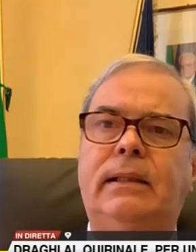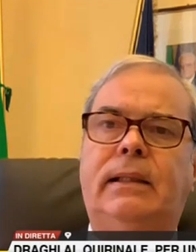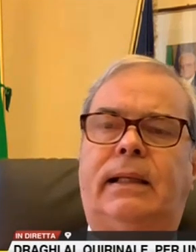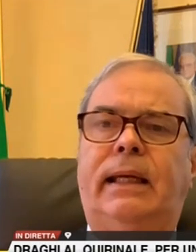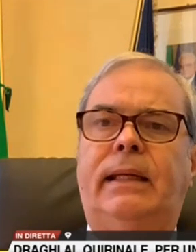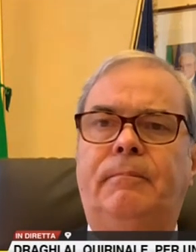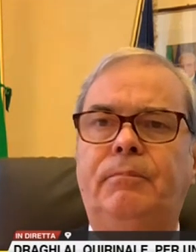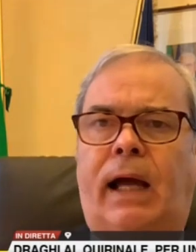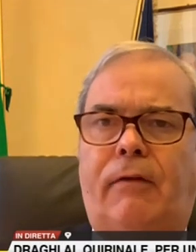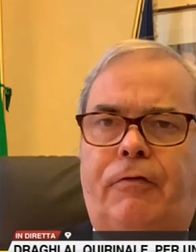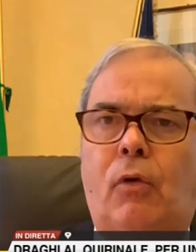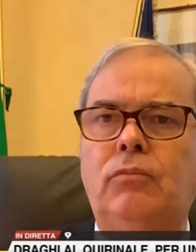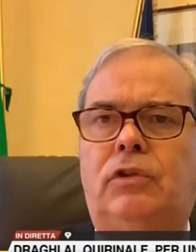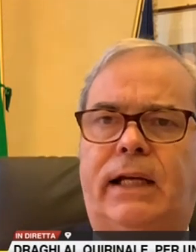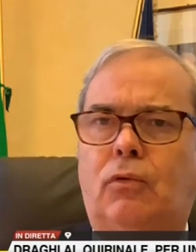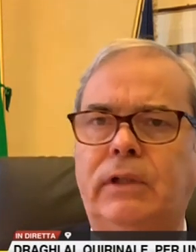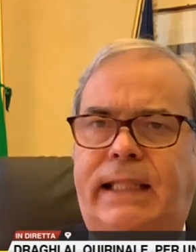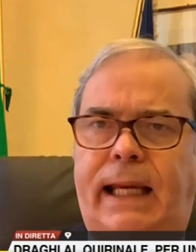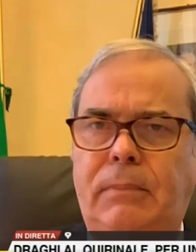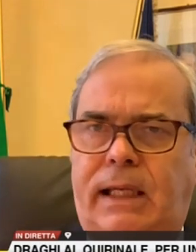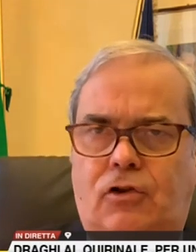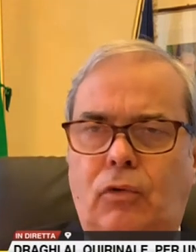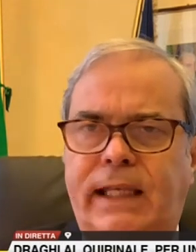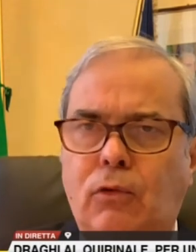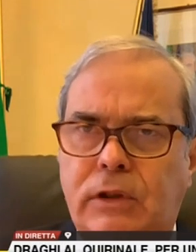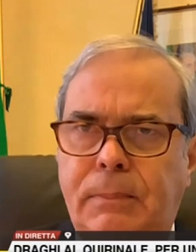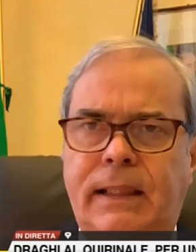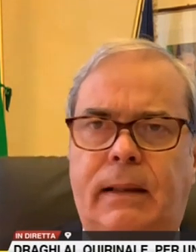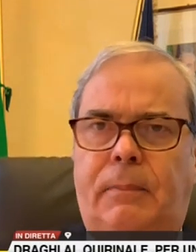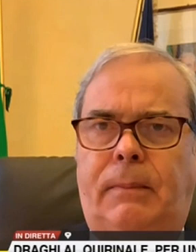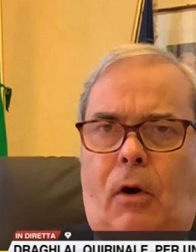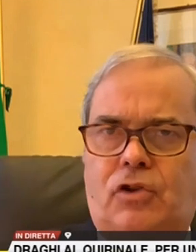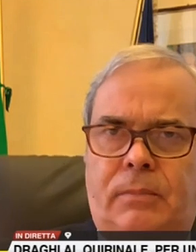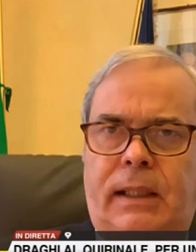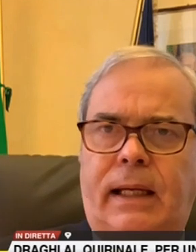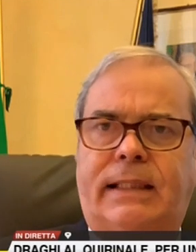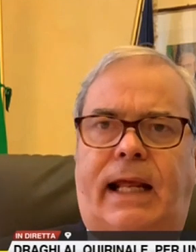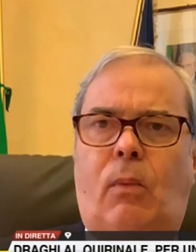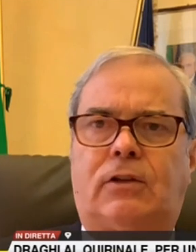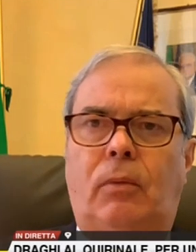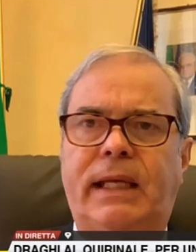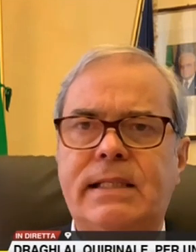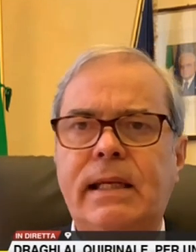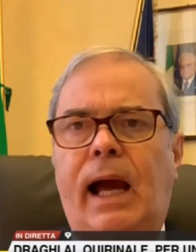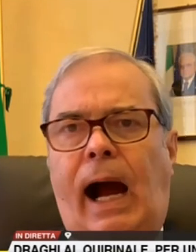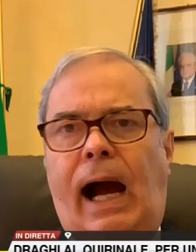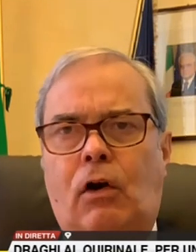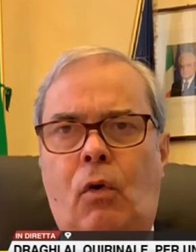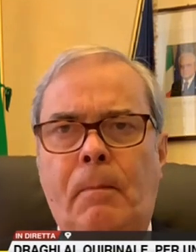elettorale, che affronti alcuni temi che sono ineludibili per i prossimi 3-4